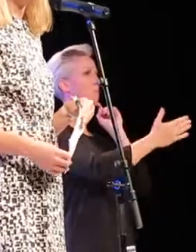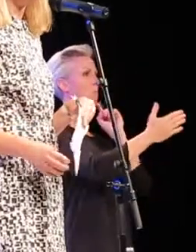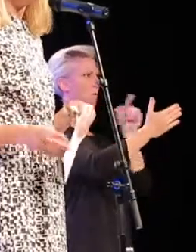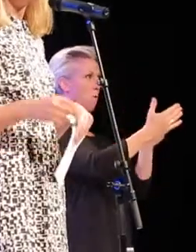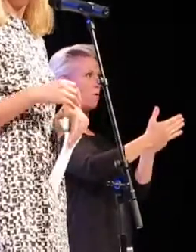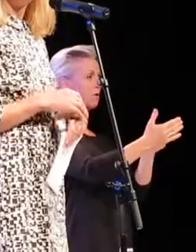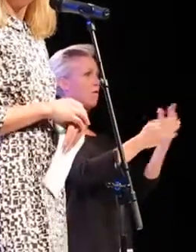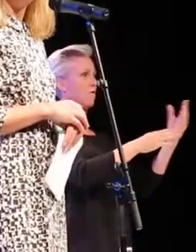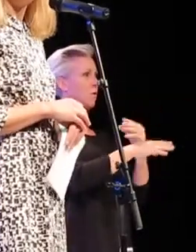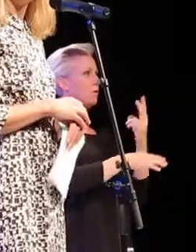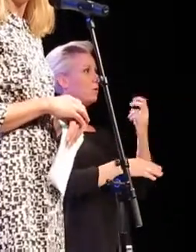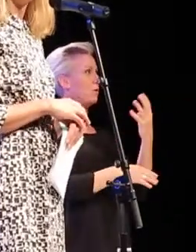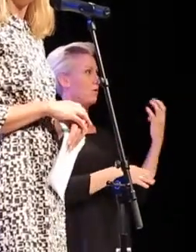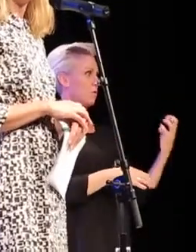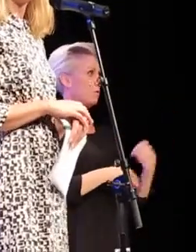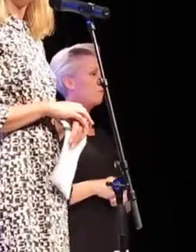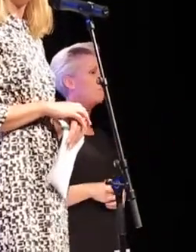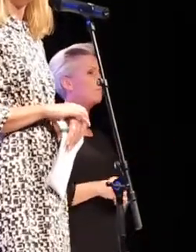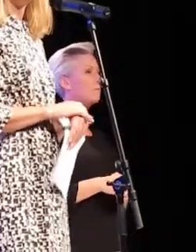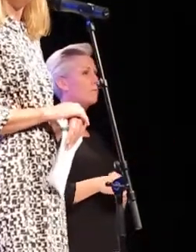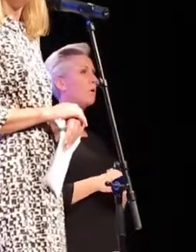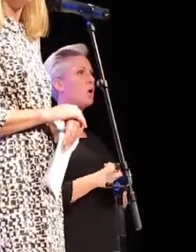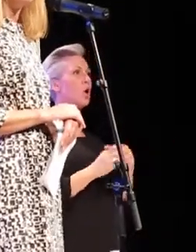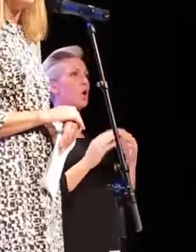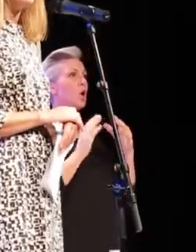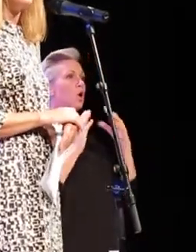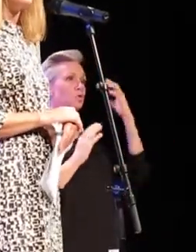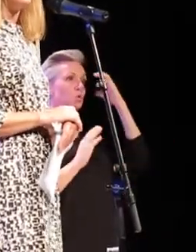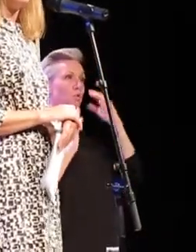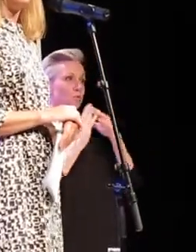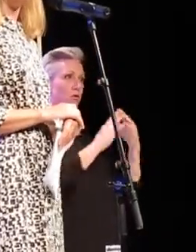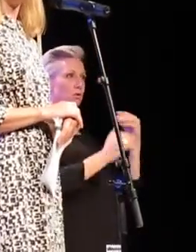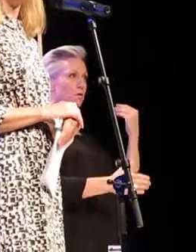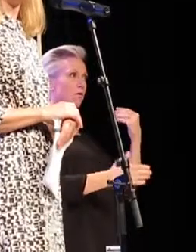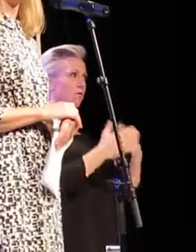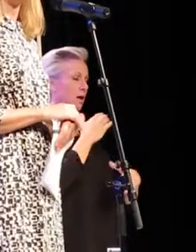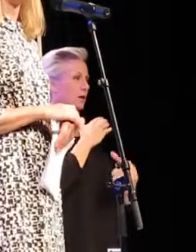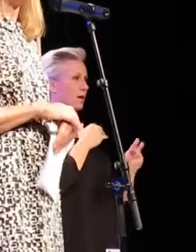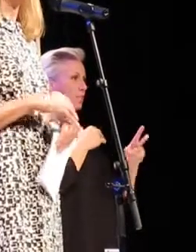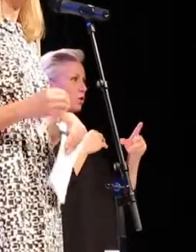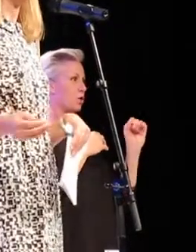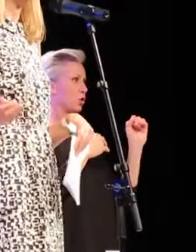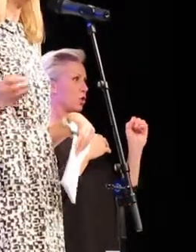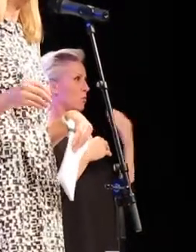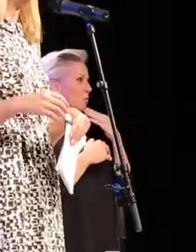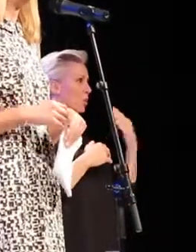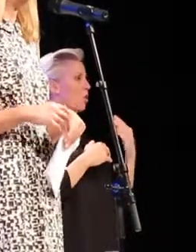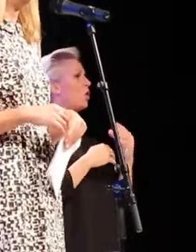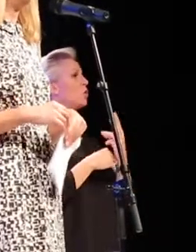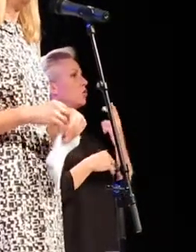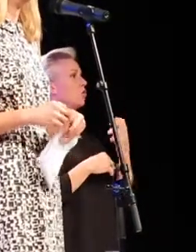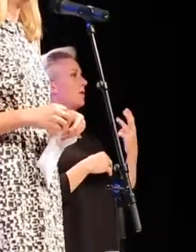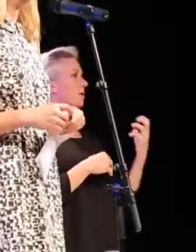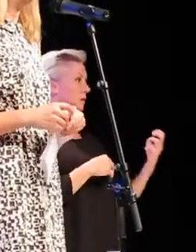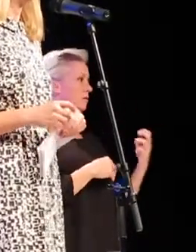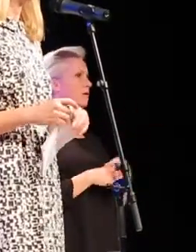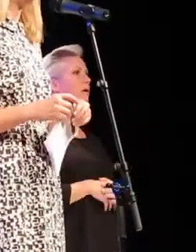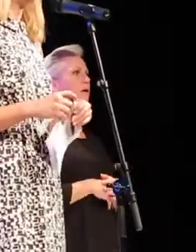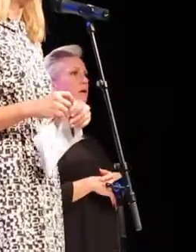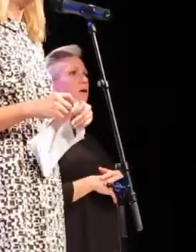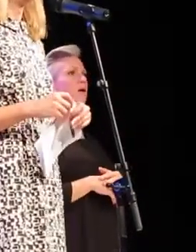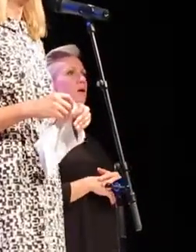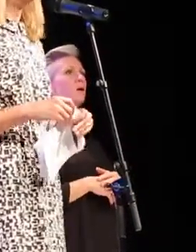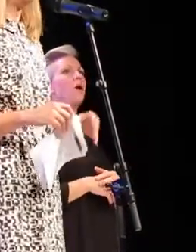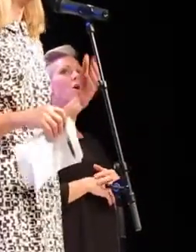Stockholms stads egna organisation ska vara fossilbränslefri redan 2030, och vi stöder såklart målet om en